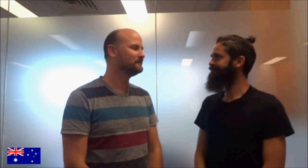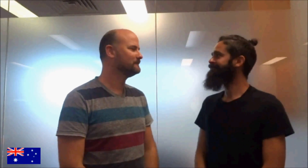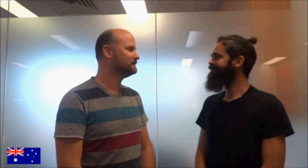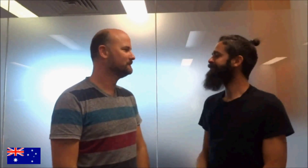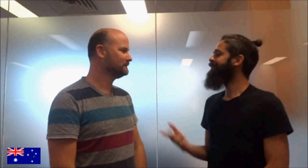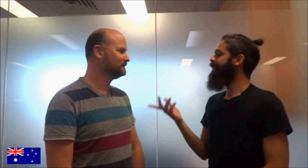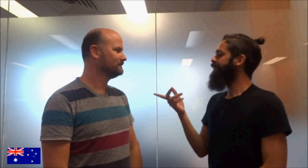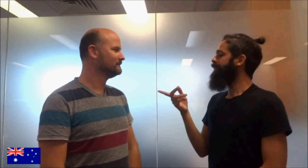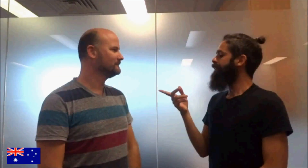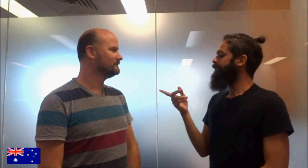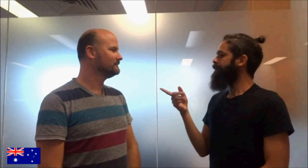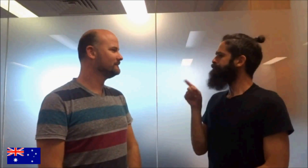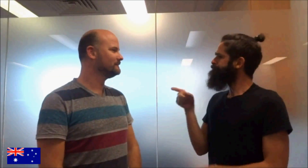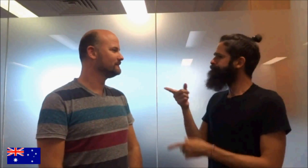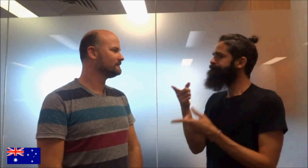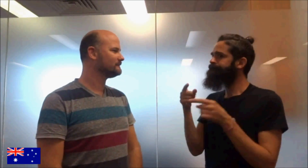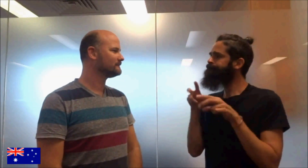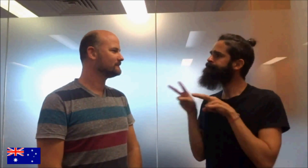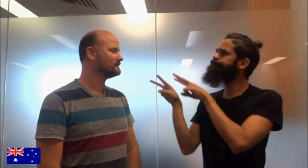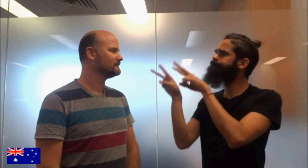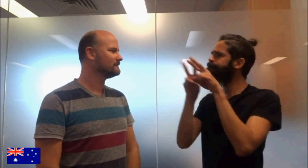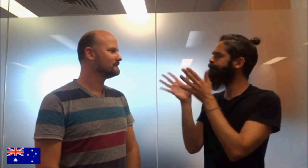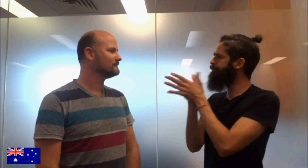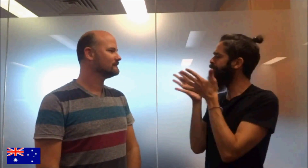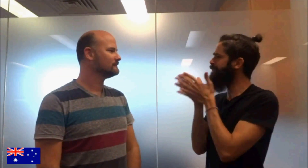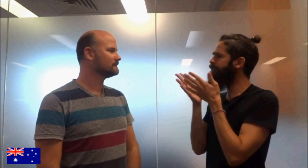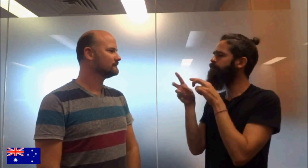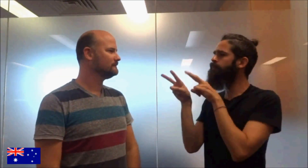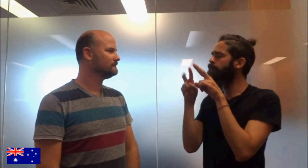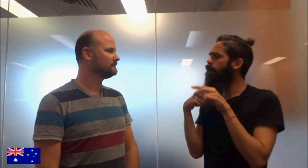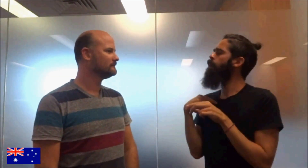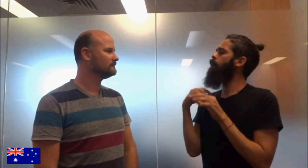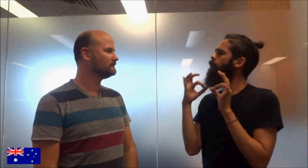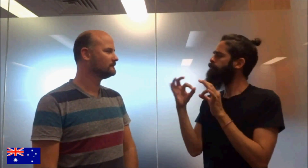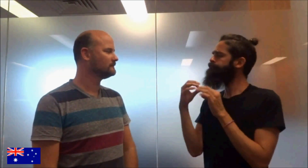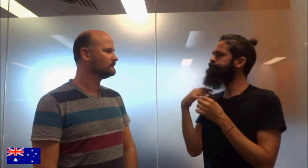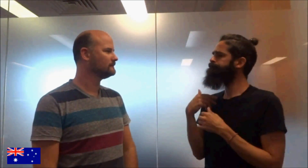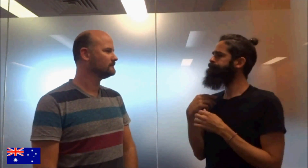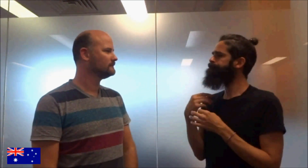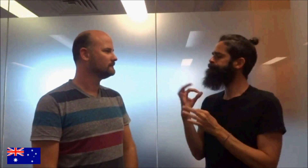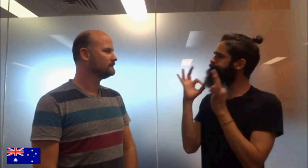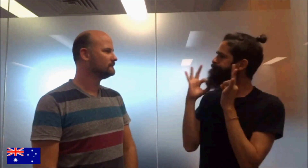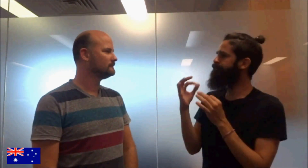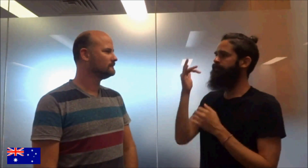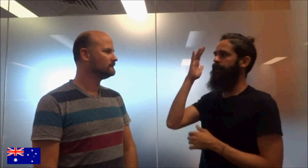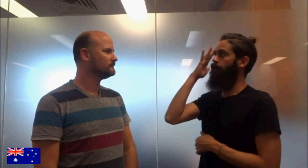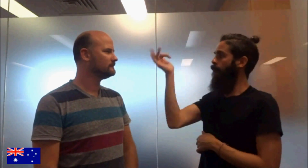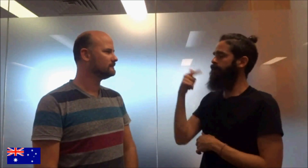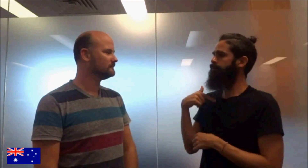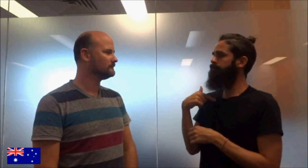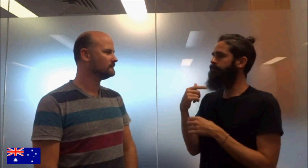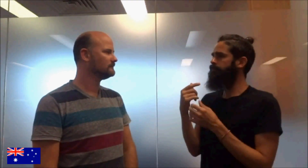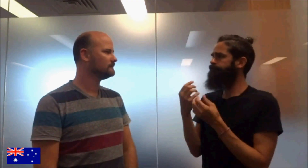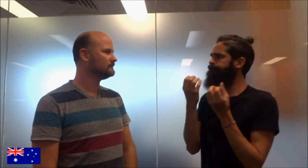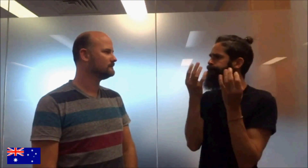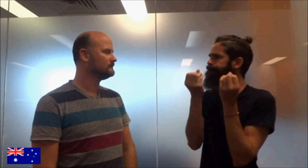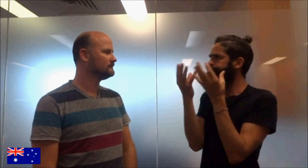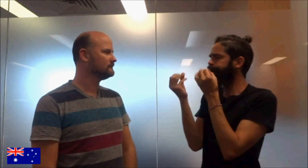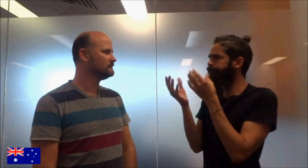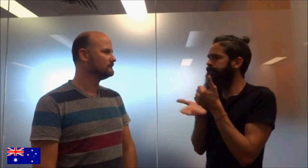ça. Ok, alors donc tu m'as fait visiter, tu m'as expliqué un peu ton travail ici. Il y